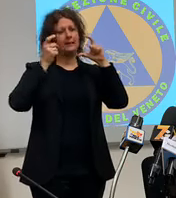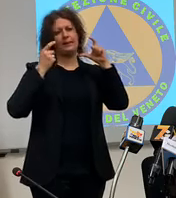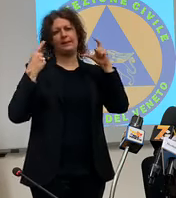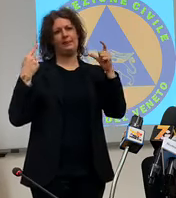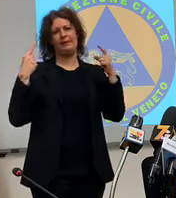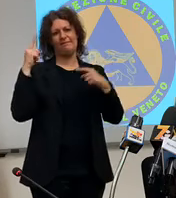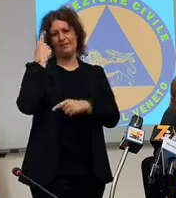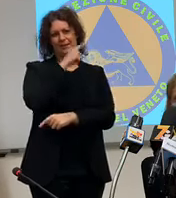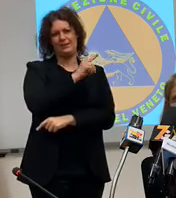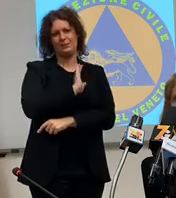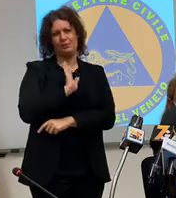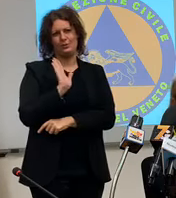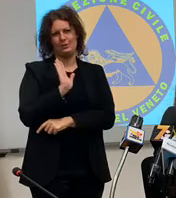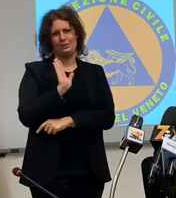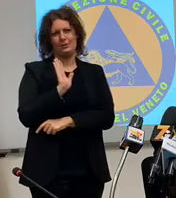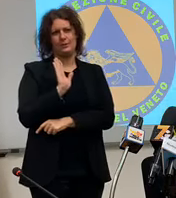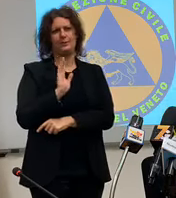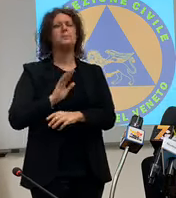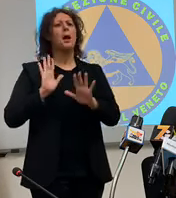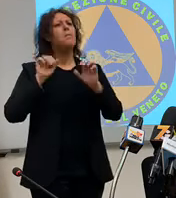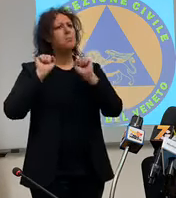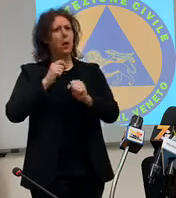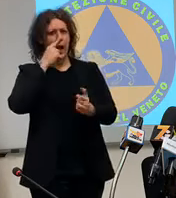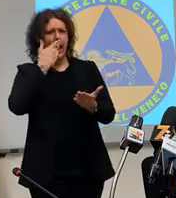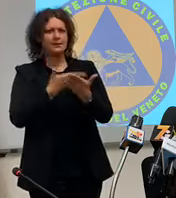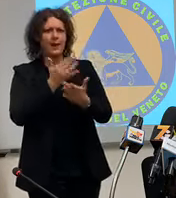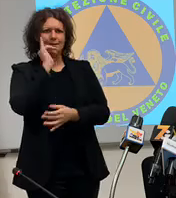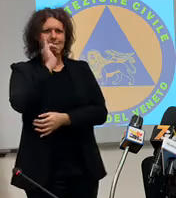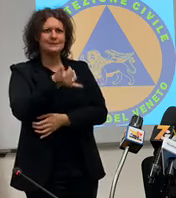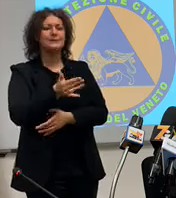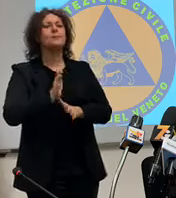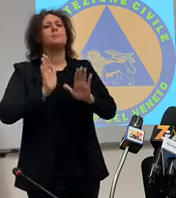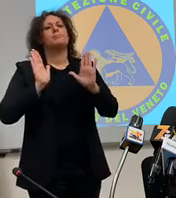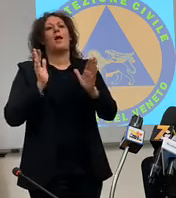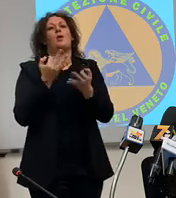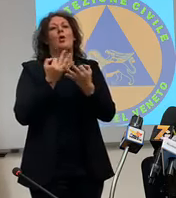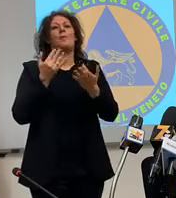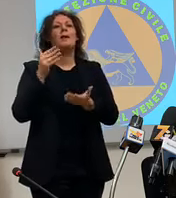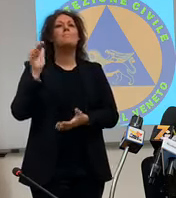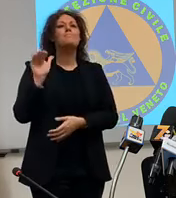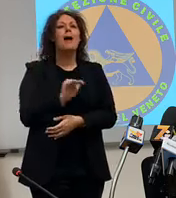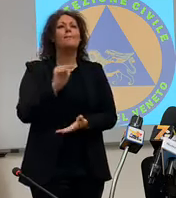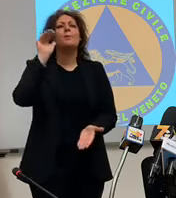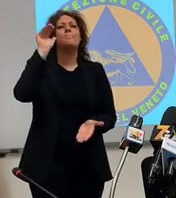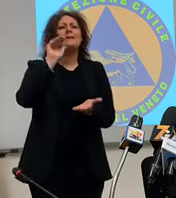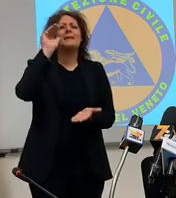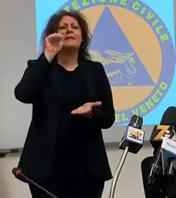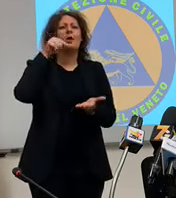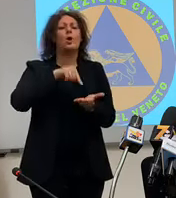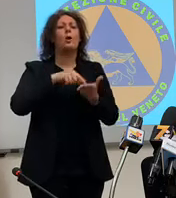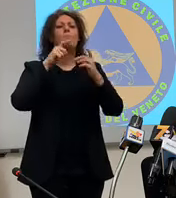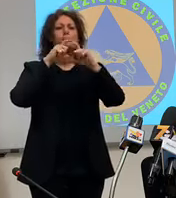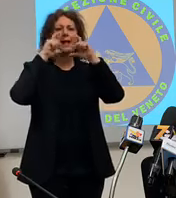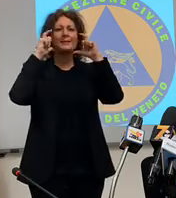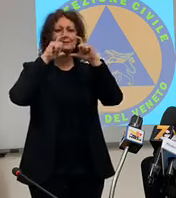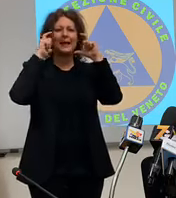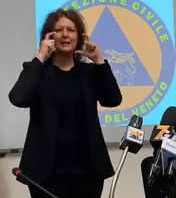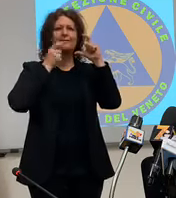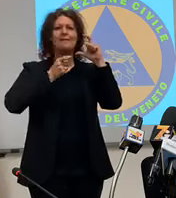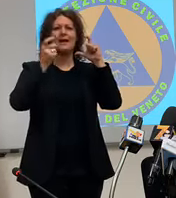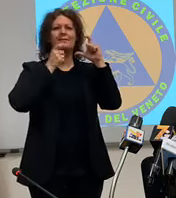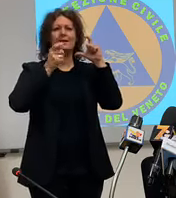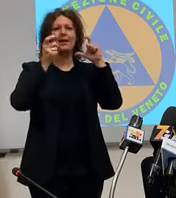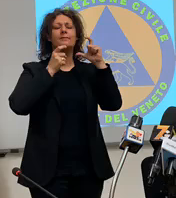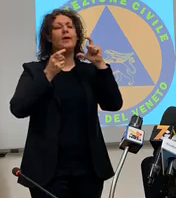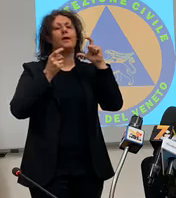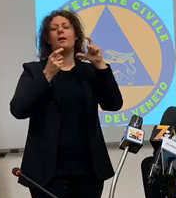sia indicata è legata al fatto che il bambino piccolo con la mascherina potrà avere difficoltà uno